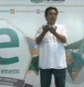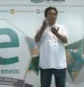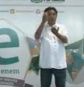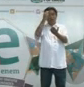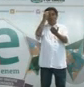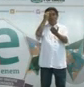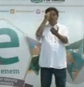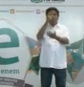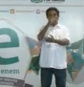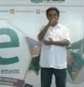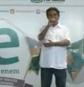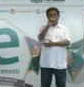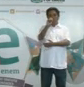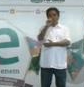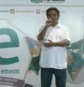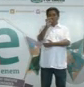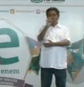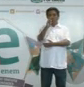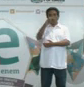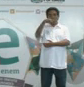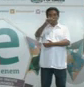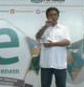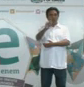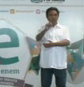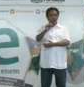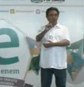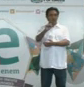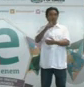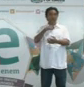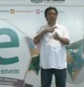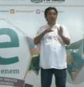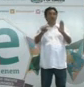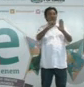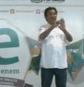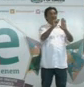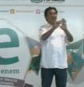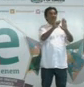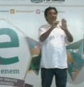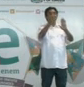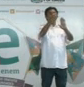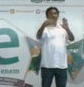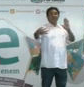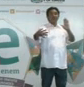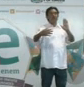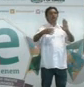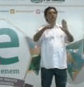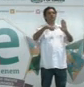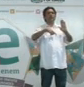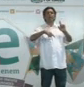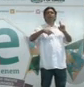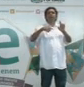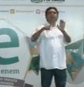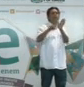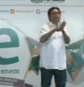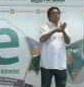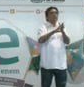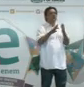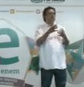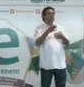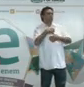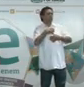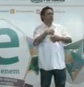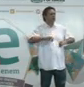Memórias Póstumas de Brás Cubas, e a epígrafe do livro já diz tudo, de pessimismo, de